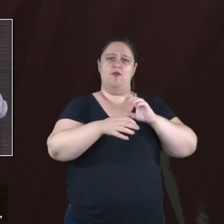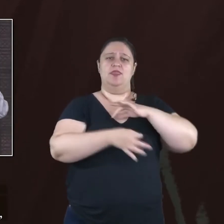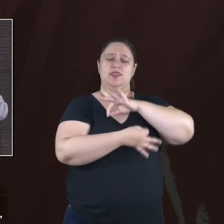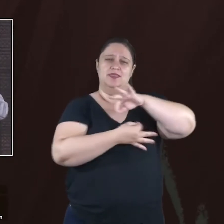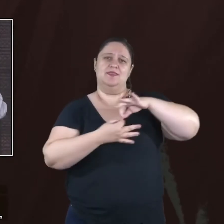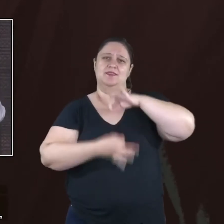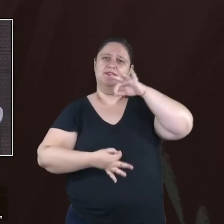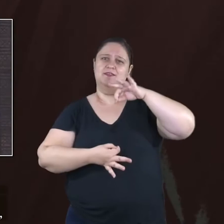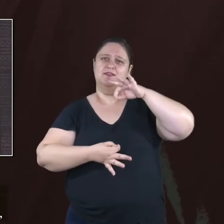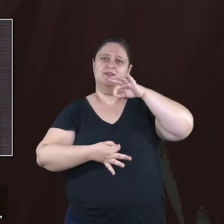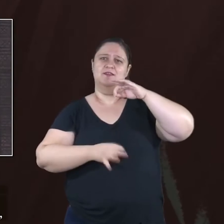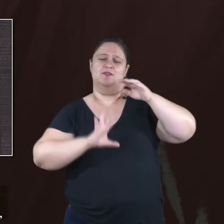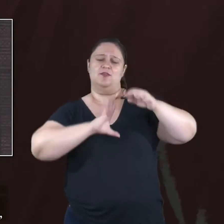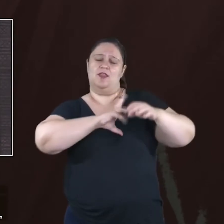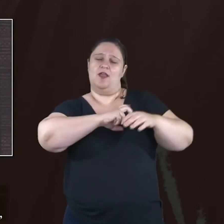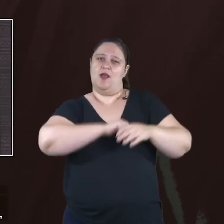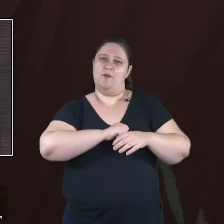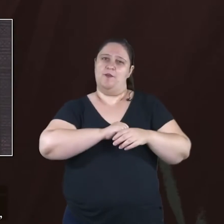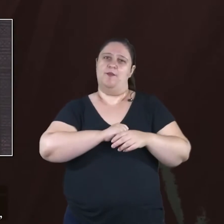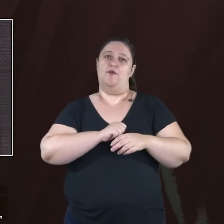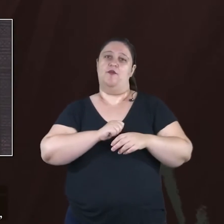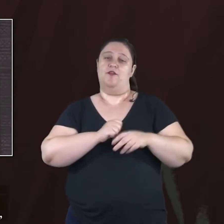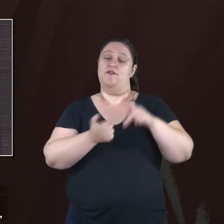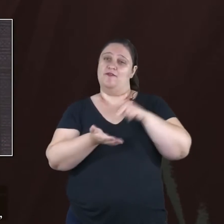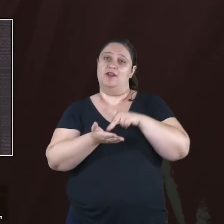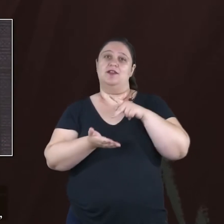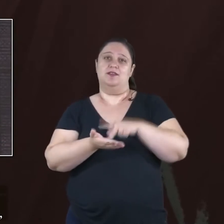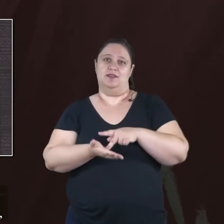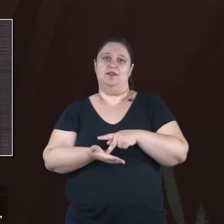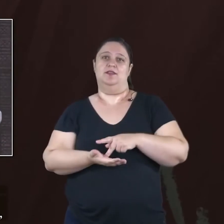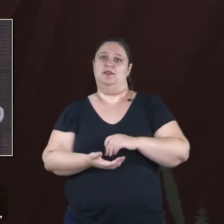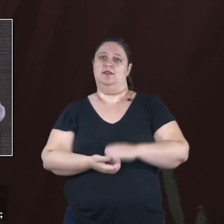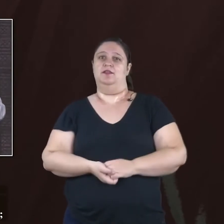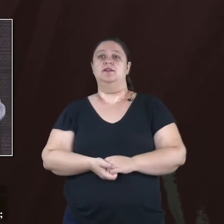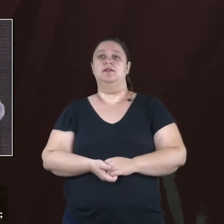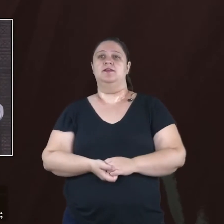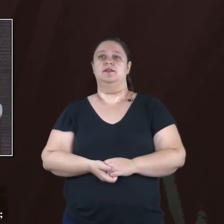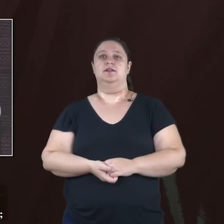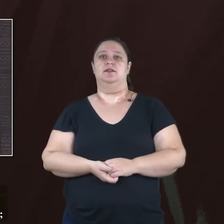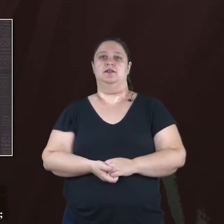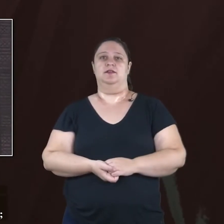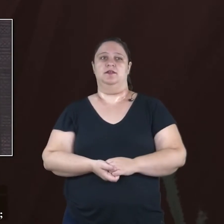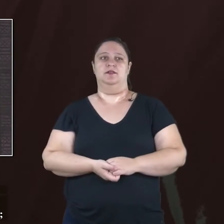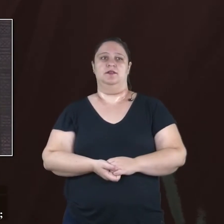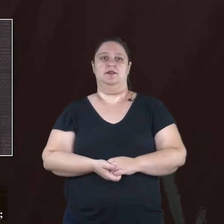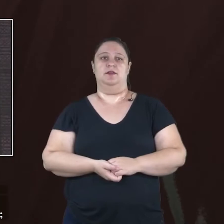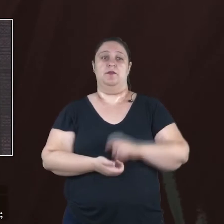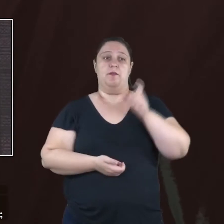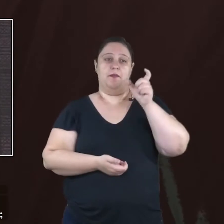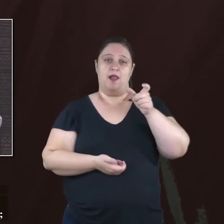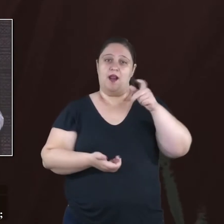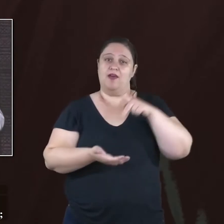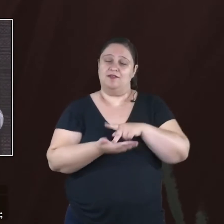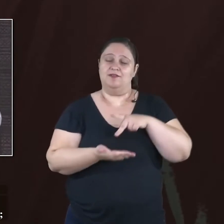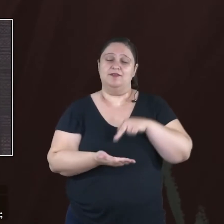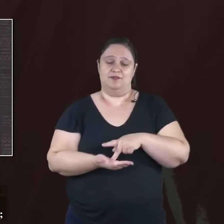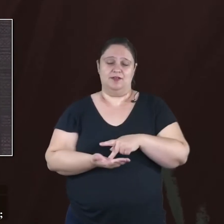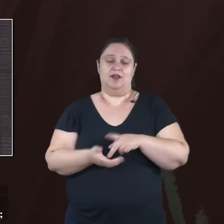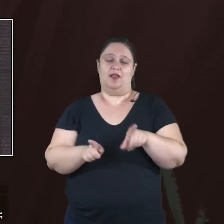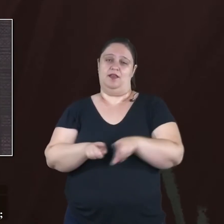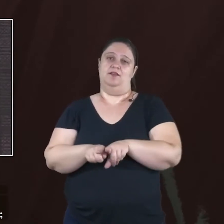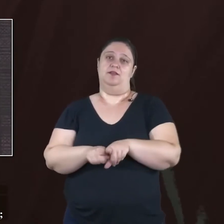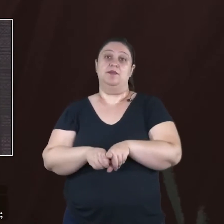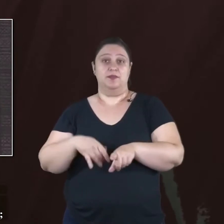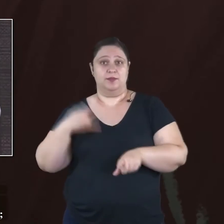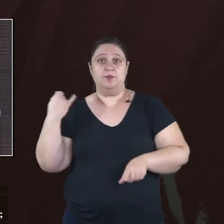no amor não fingido, né? E na palavra da verdade. Irmão, isso é importante. Quando nós falamos